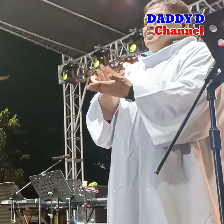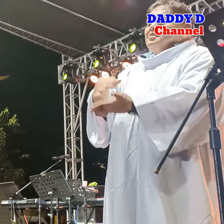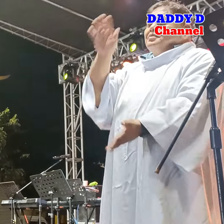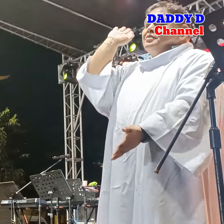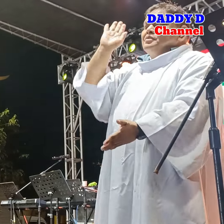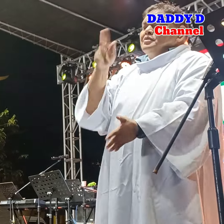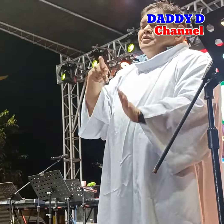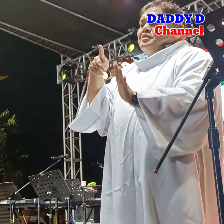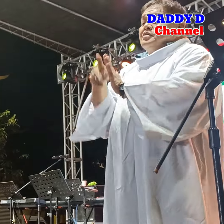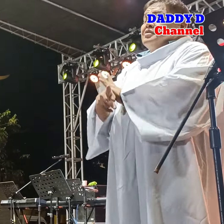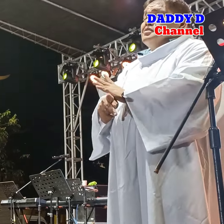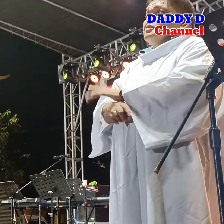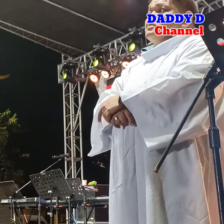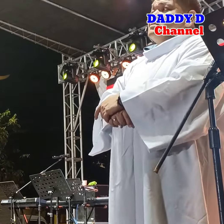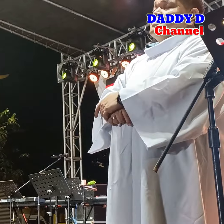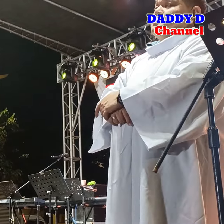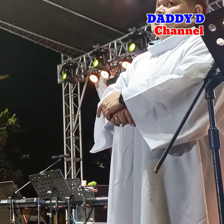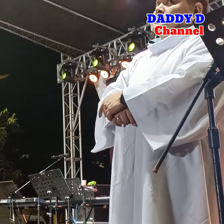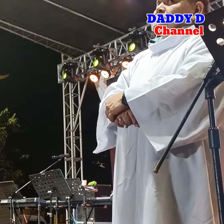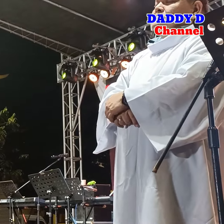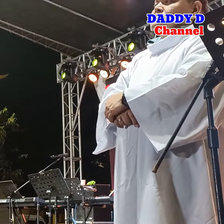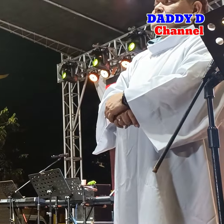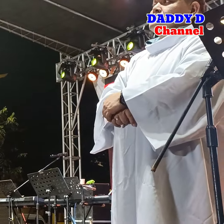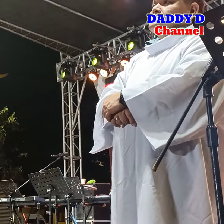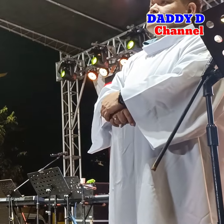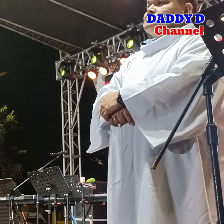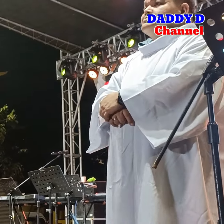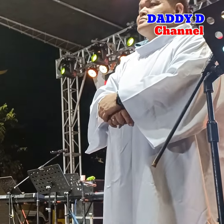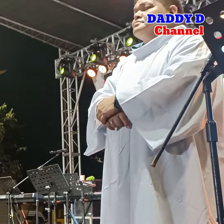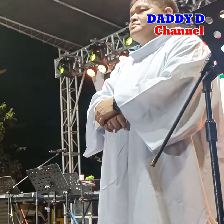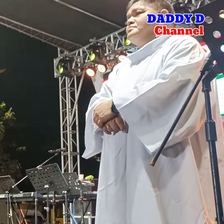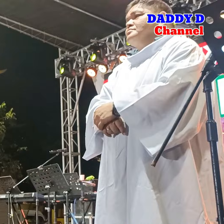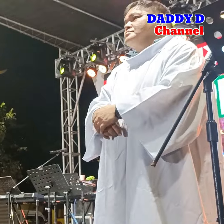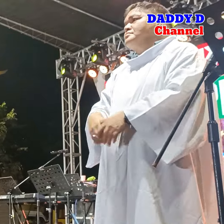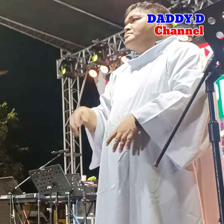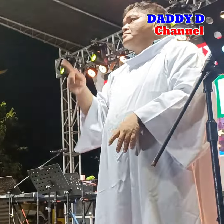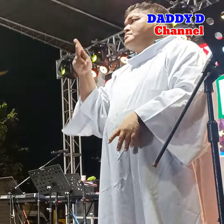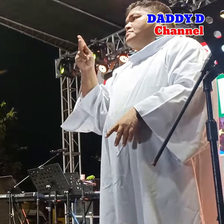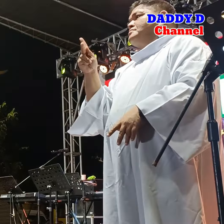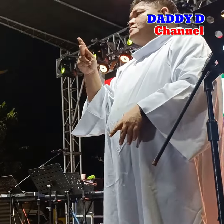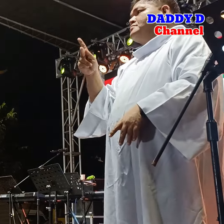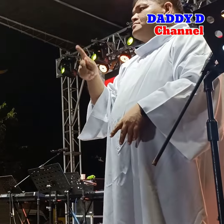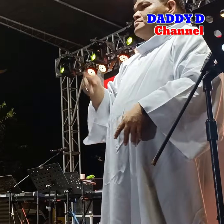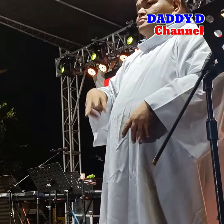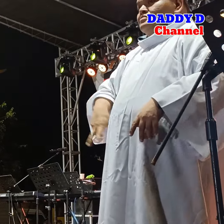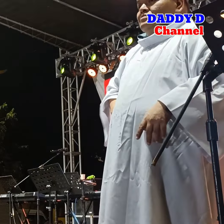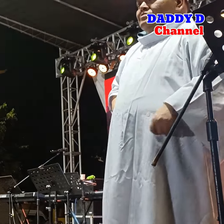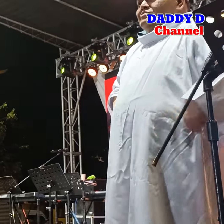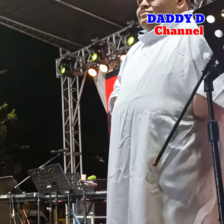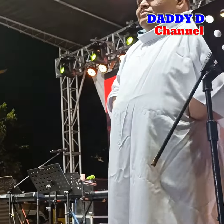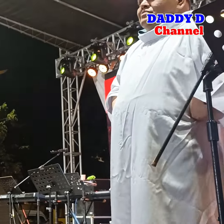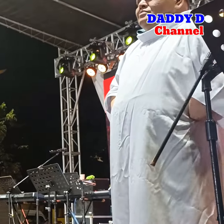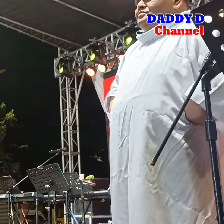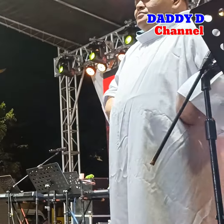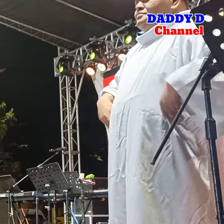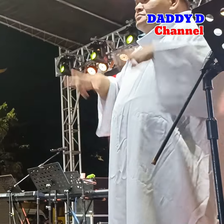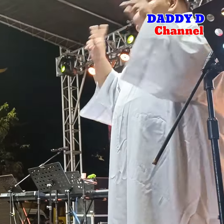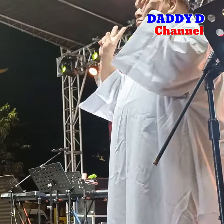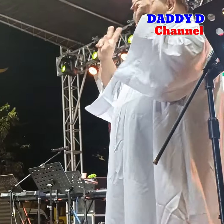Tumaas ang kriminalidad. Sino dito yung mga may kamag-anak na na-hold up?